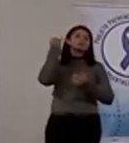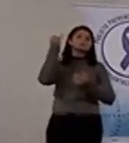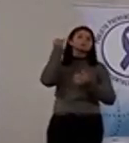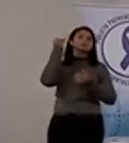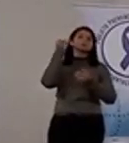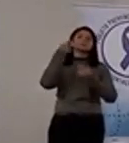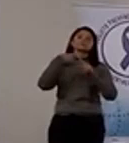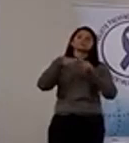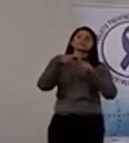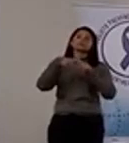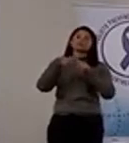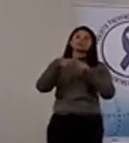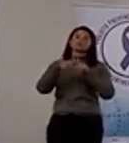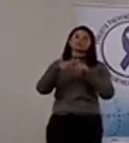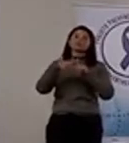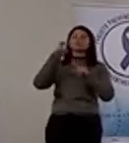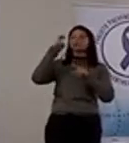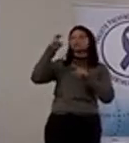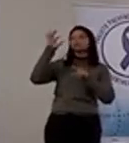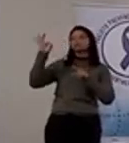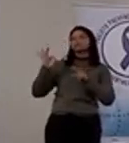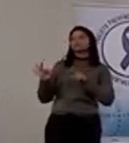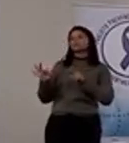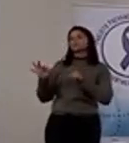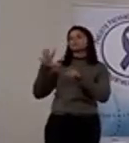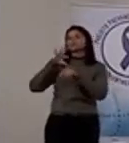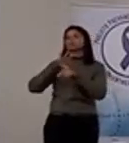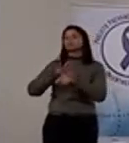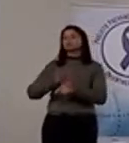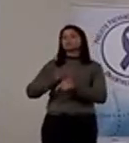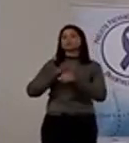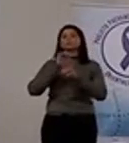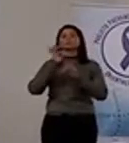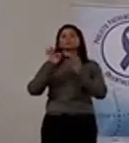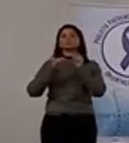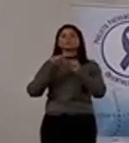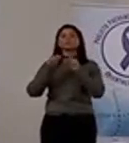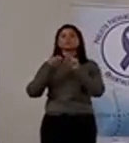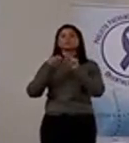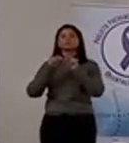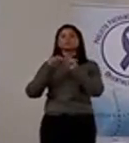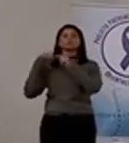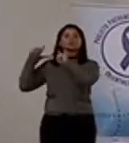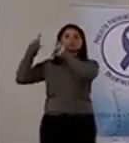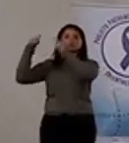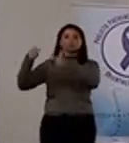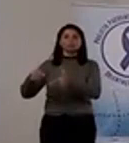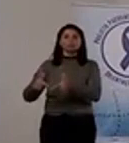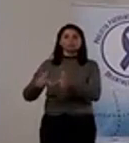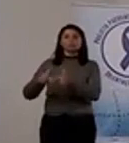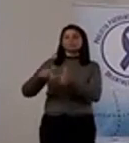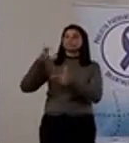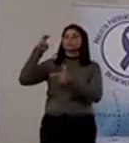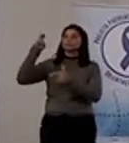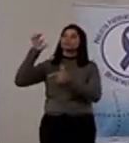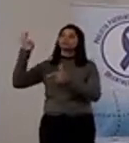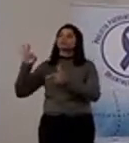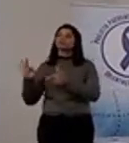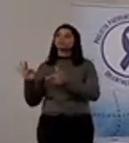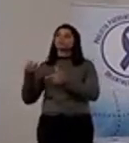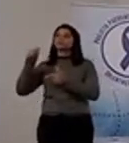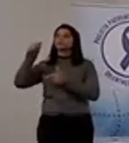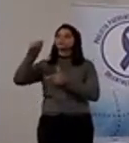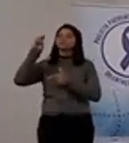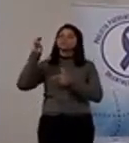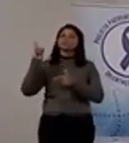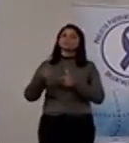apenas 5% das doenças genéticas que eu detecto no cariótipo, repare, 5% de 7 mil não é nem tanto, né?